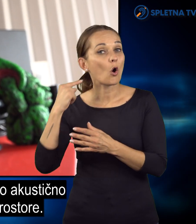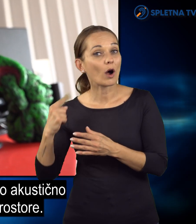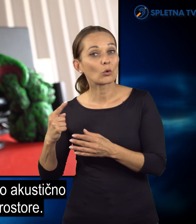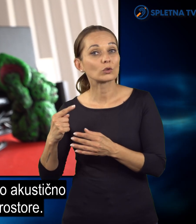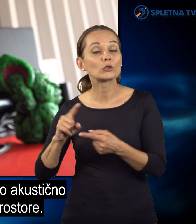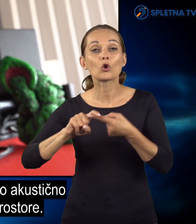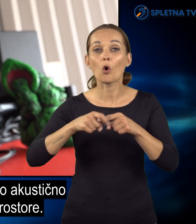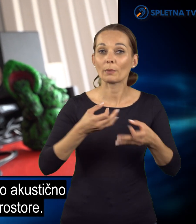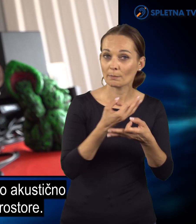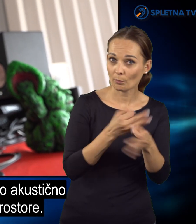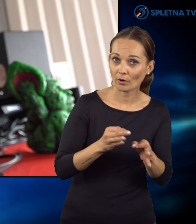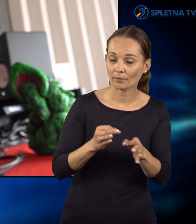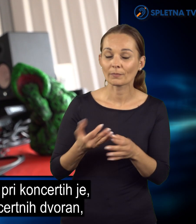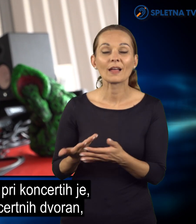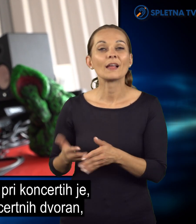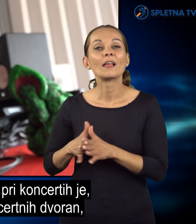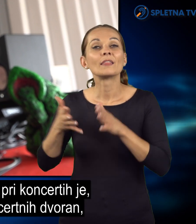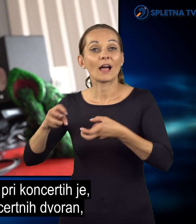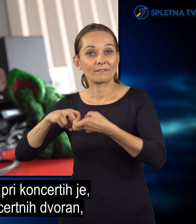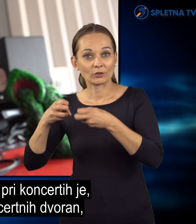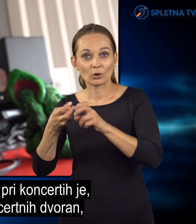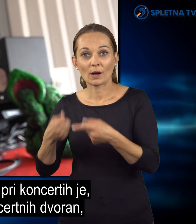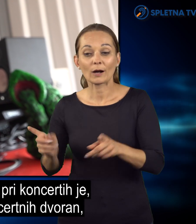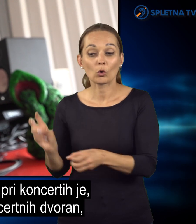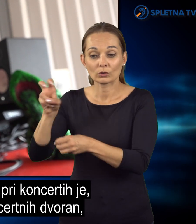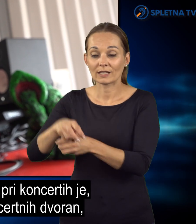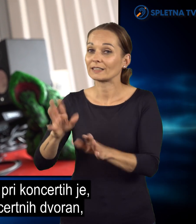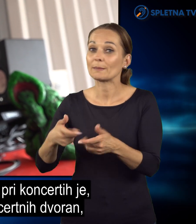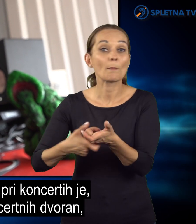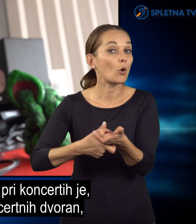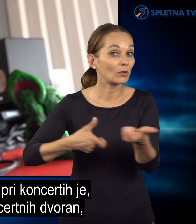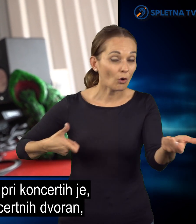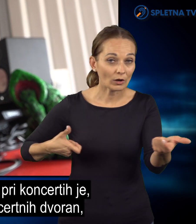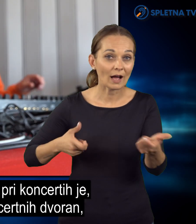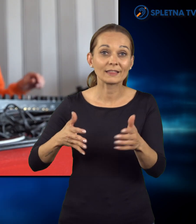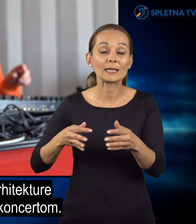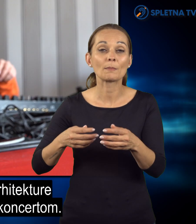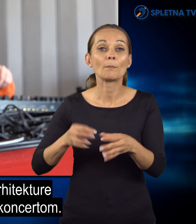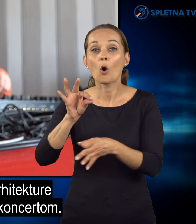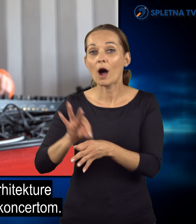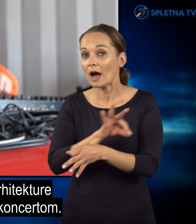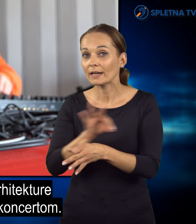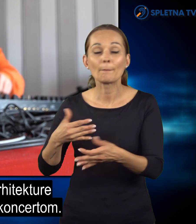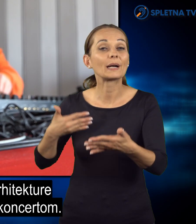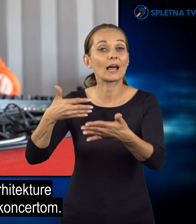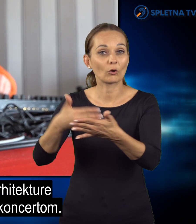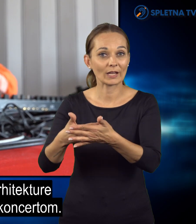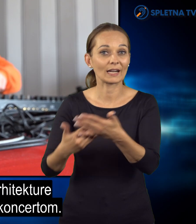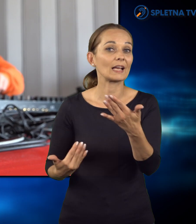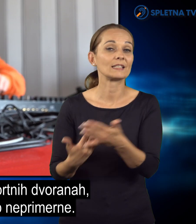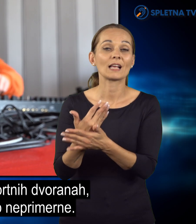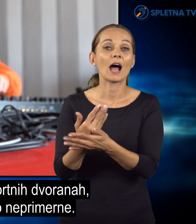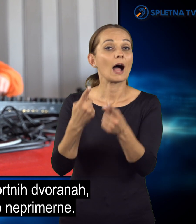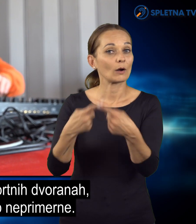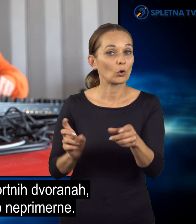akustično opremi prostore. Največji problem pri koncertih je v tem, da nimamo koncertnih dvoran, nimamo arhitekture prirejene koncertov.